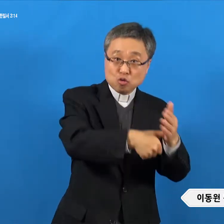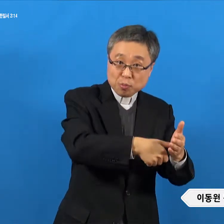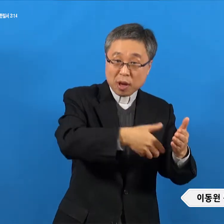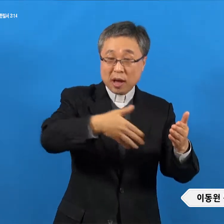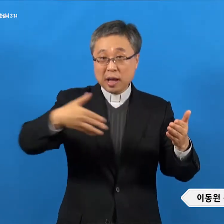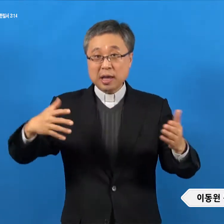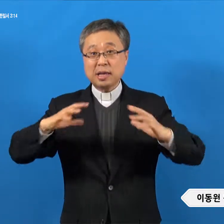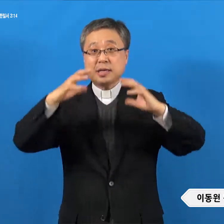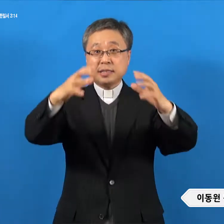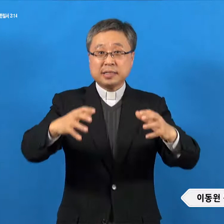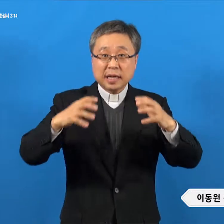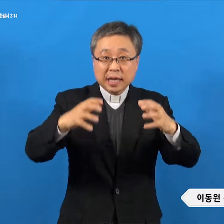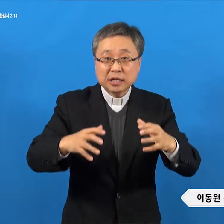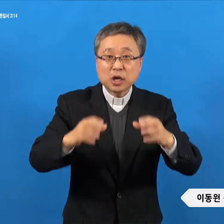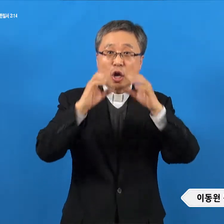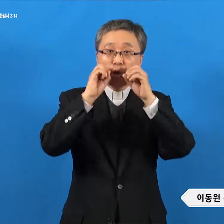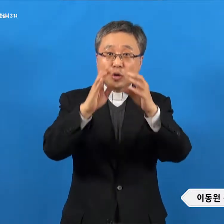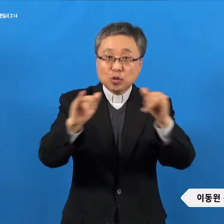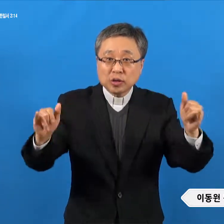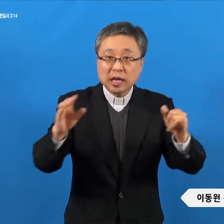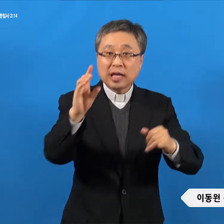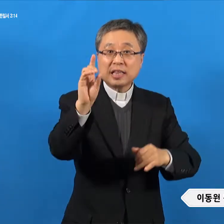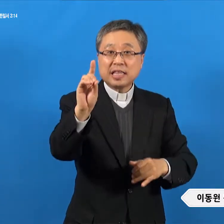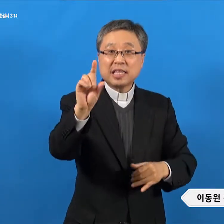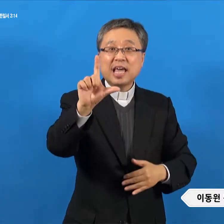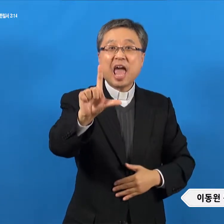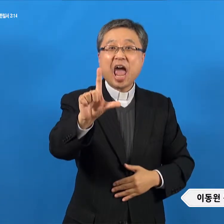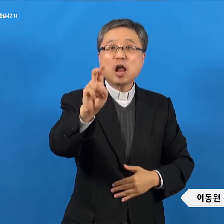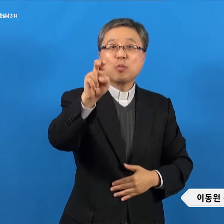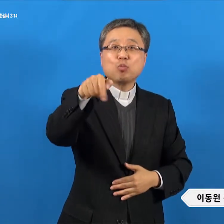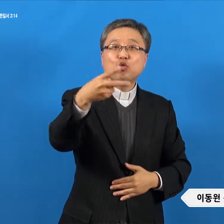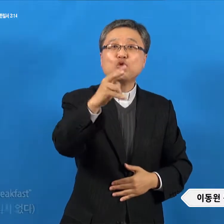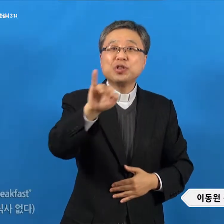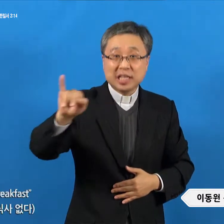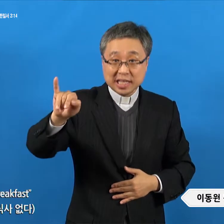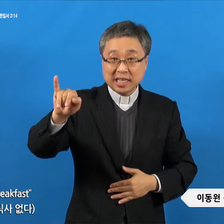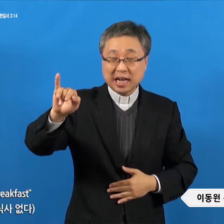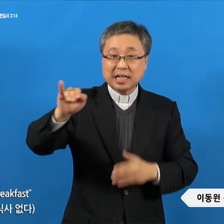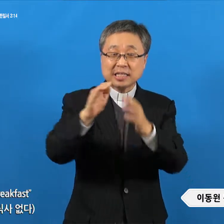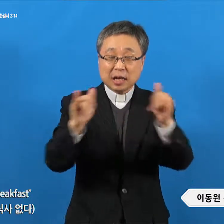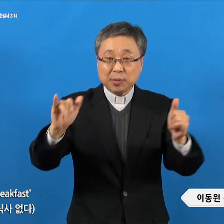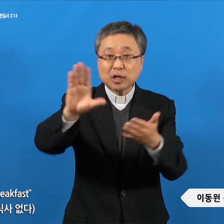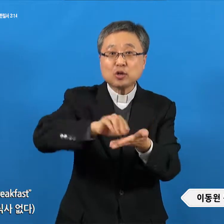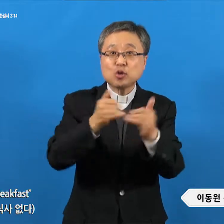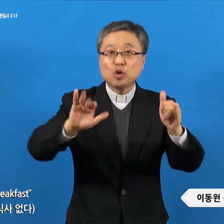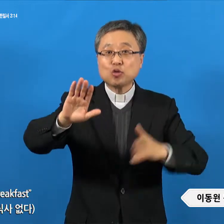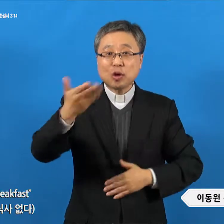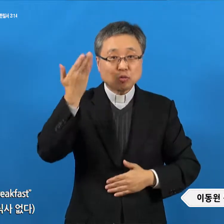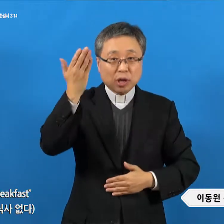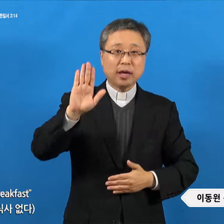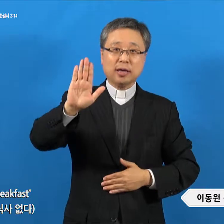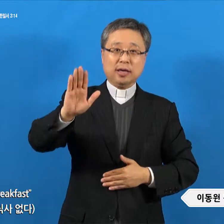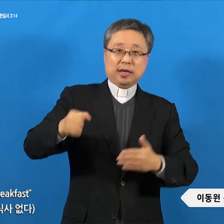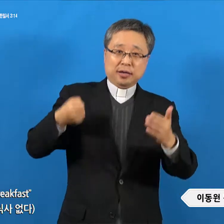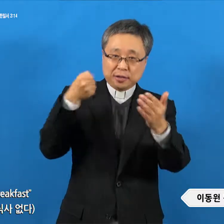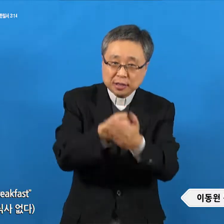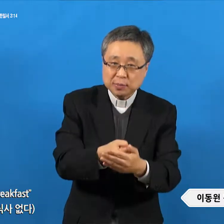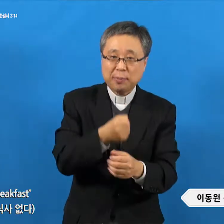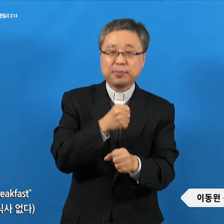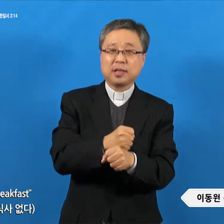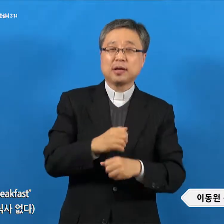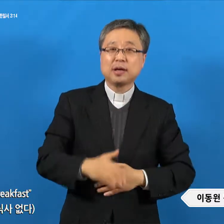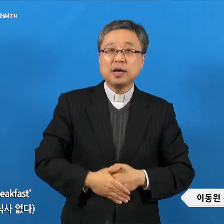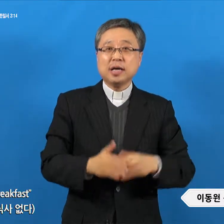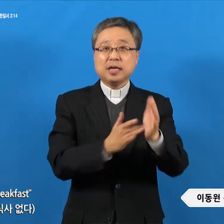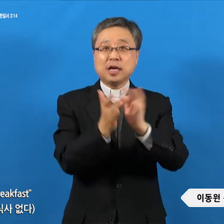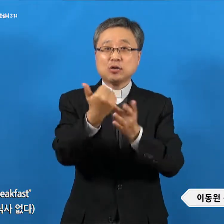유명한 세계적인 전도자였던 D.L. 무디라는 사람이 크리스찬이 되자마자 한 가지 결심을 합니다. 유명한 결심이에요.